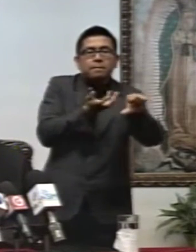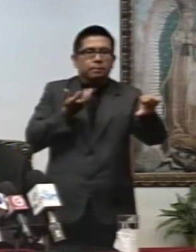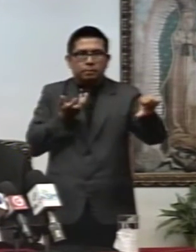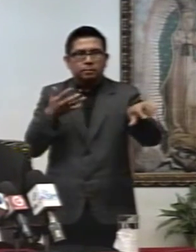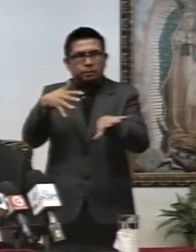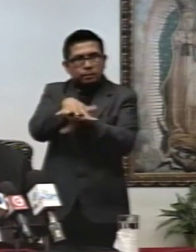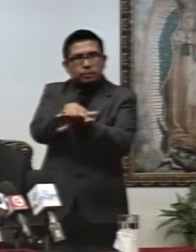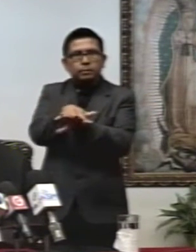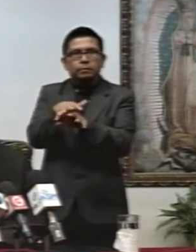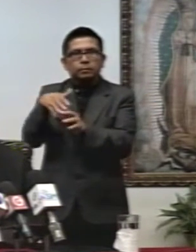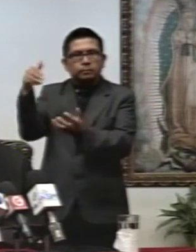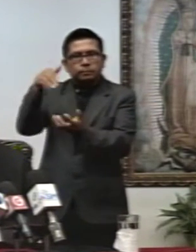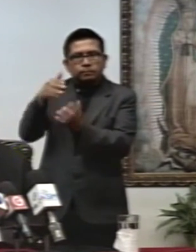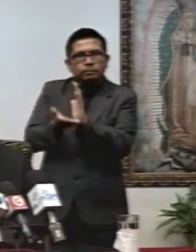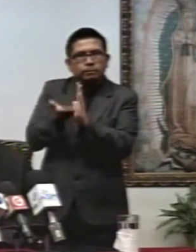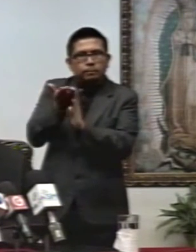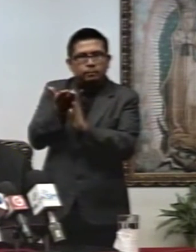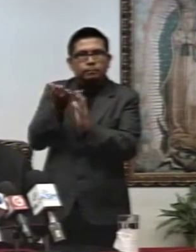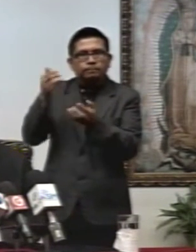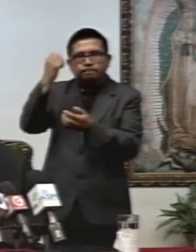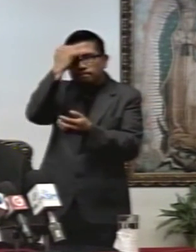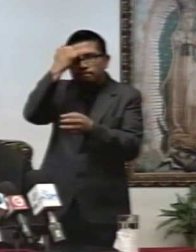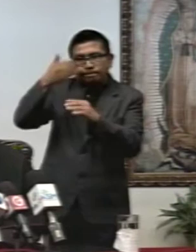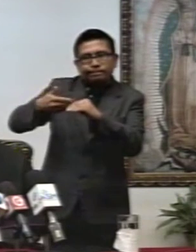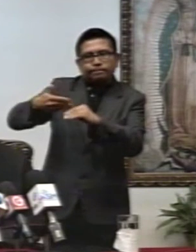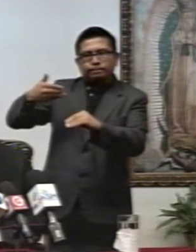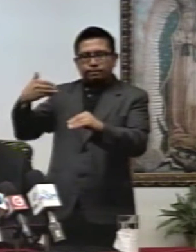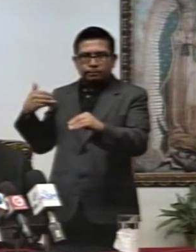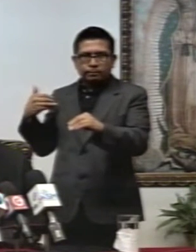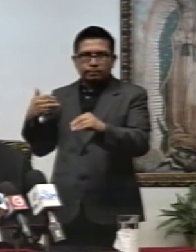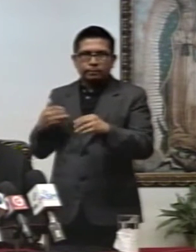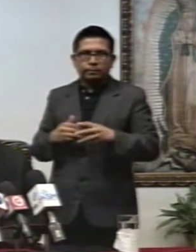de superación, de prevención,